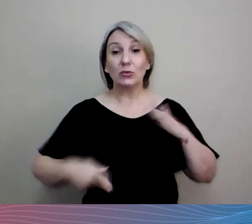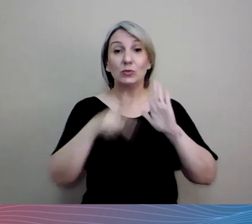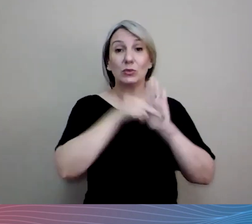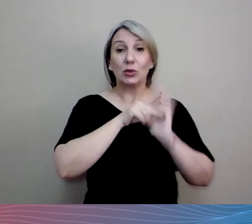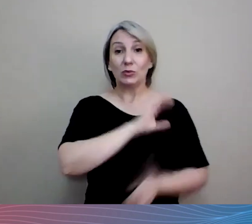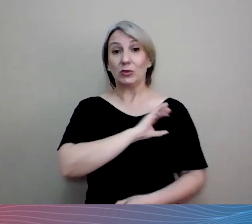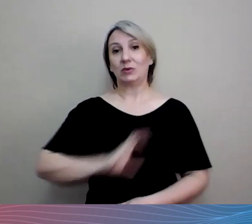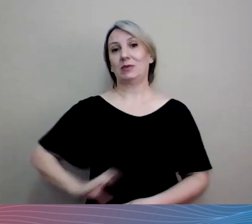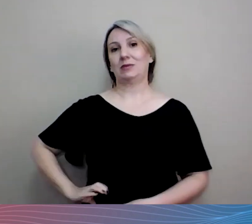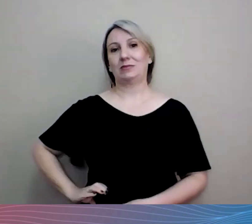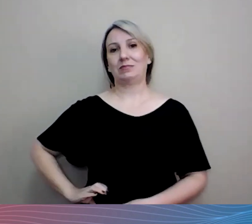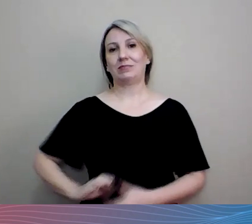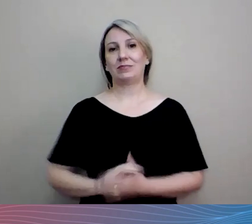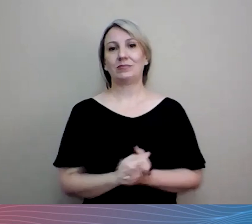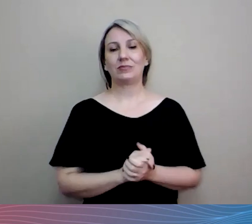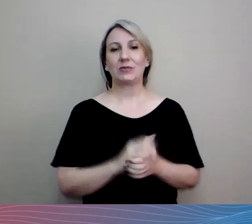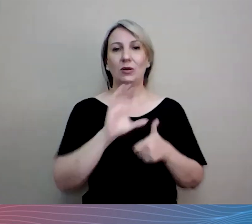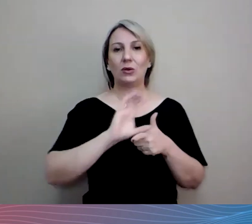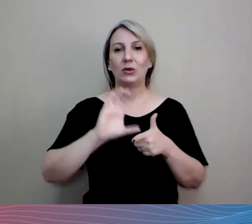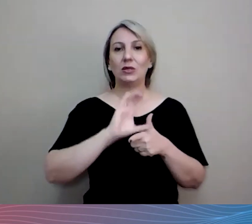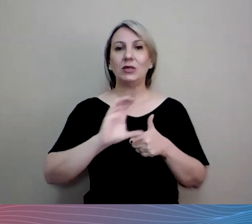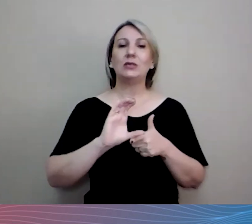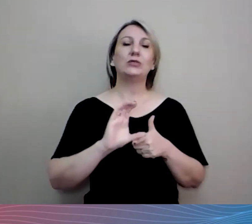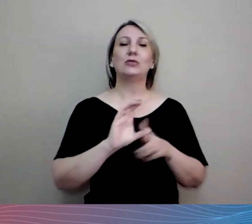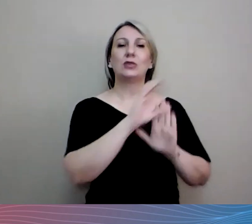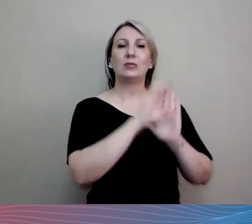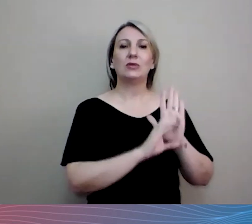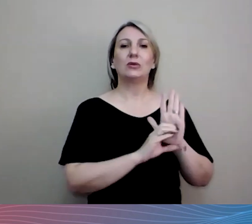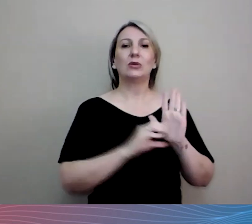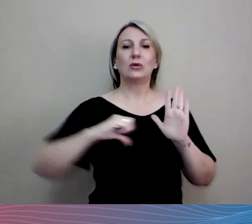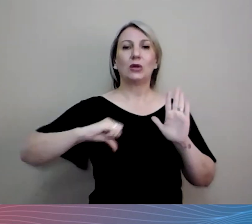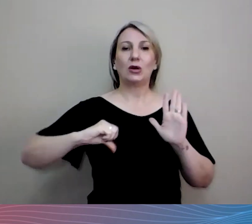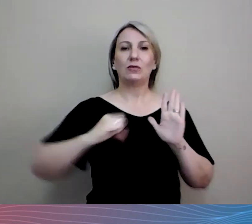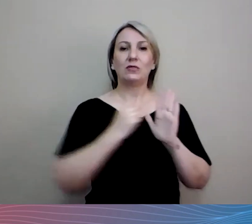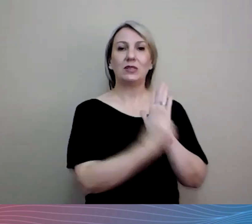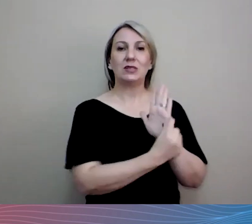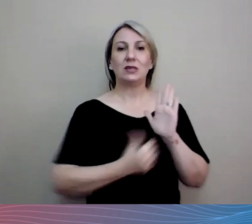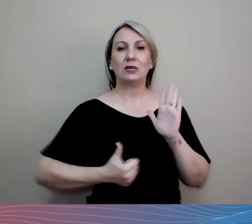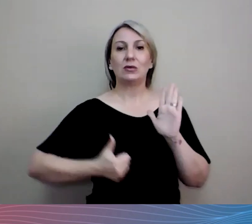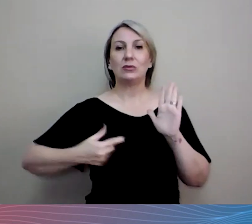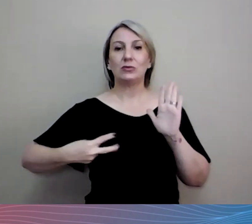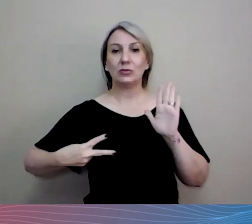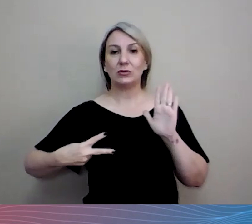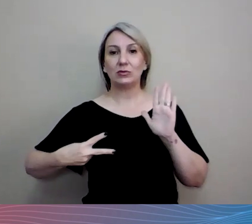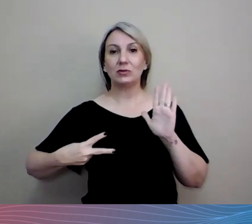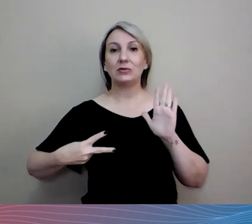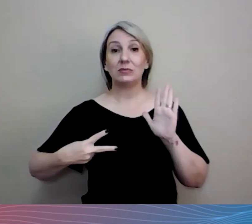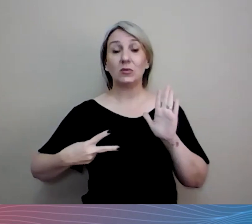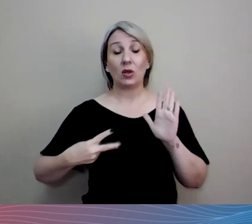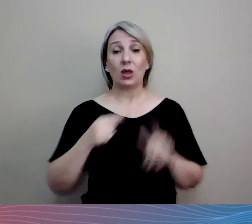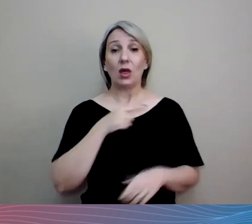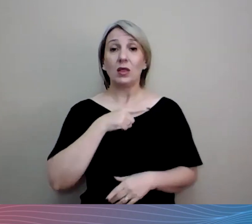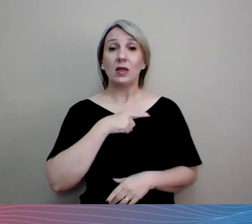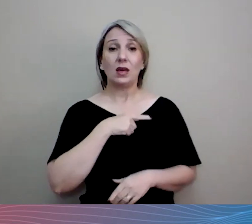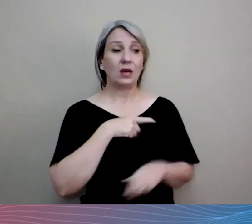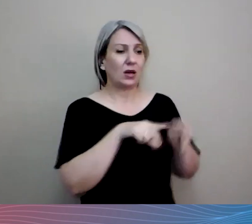12:12. Isso é com respeito a Cristo. Todos os membros, sendo muitos, né, constituem um só corpo,